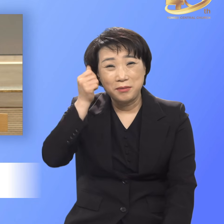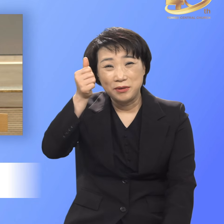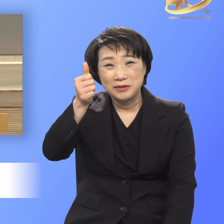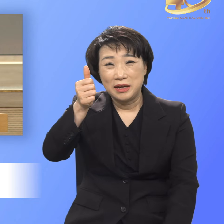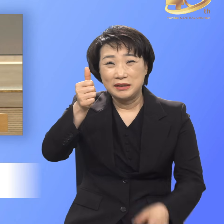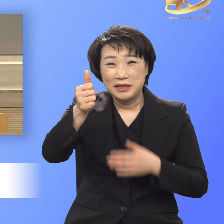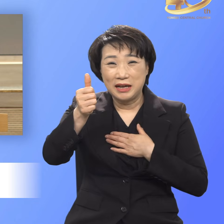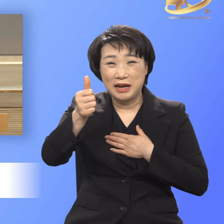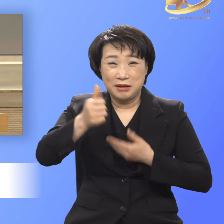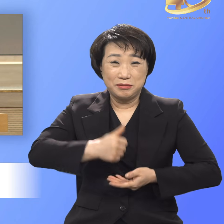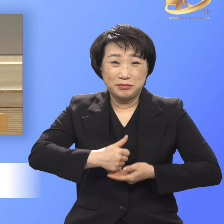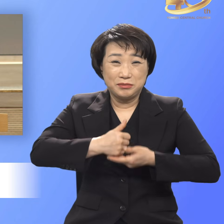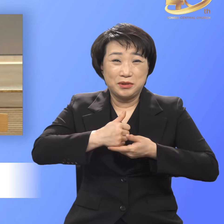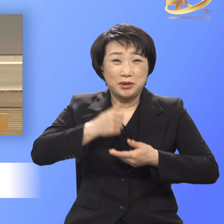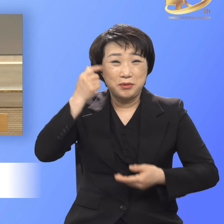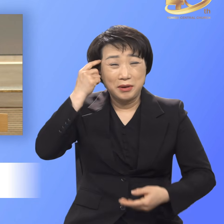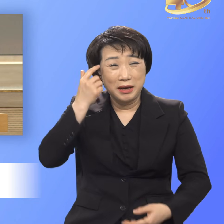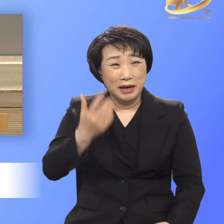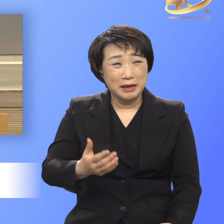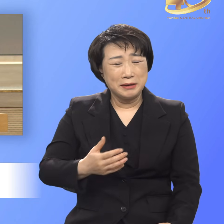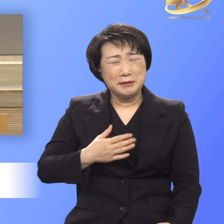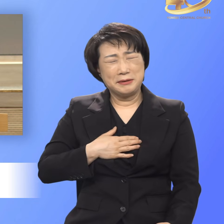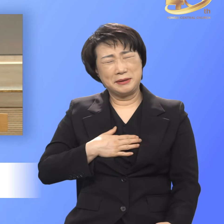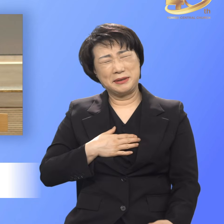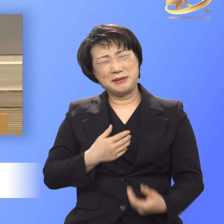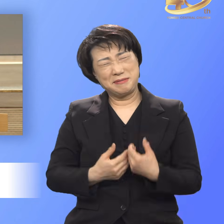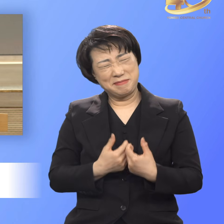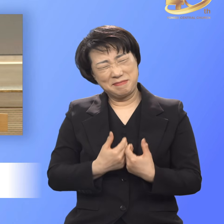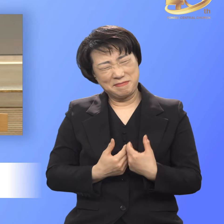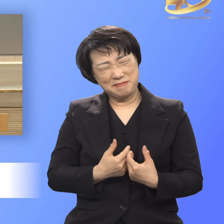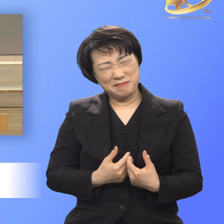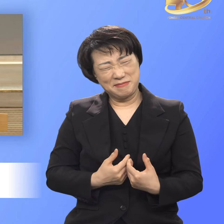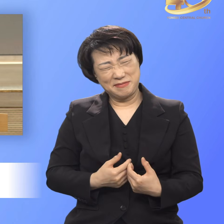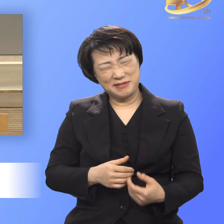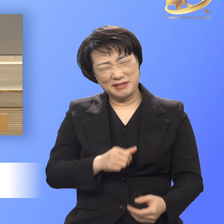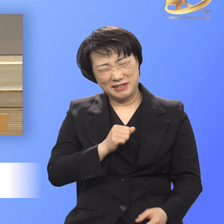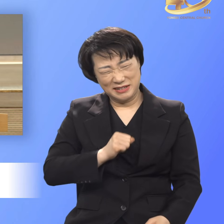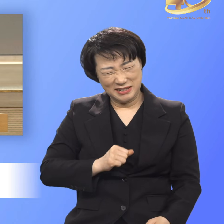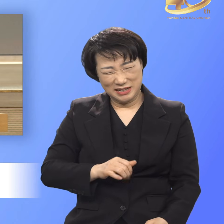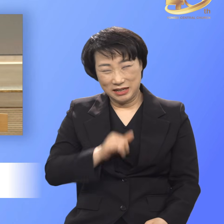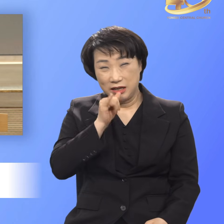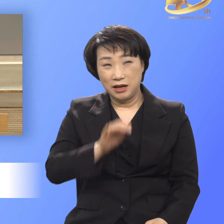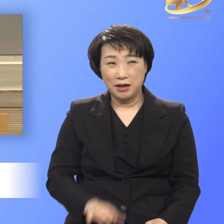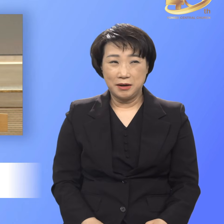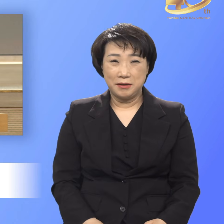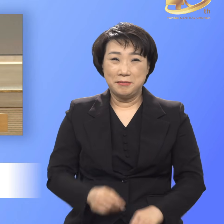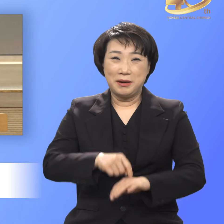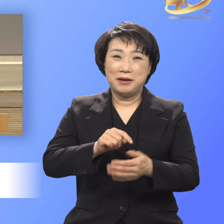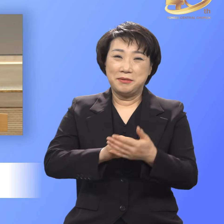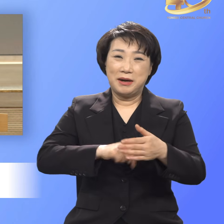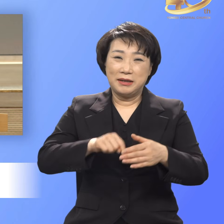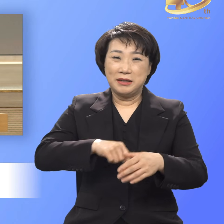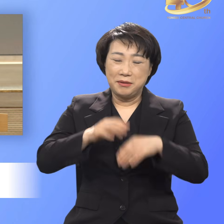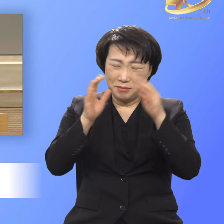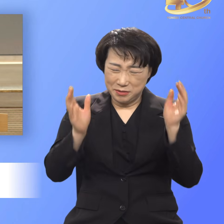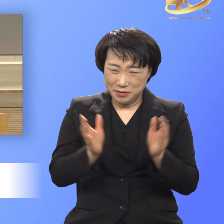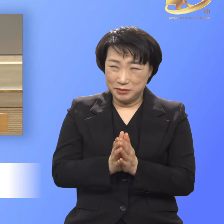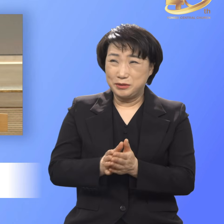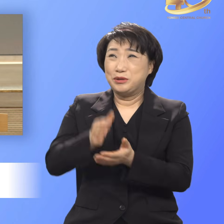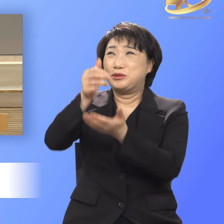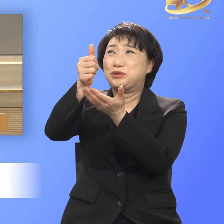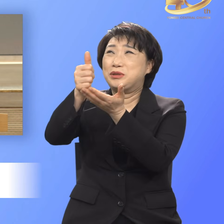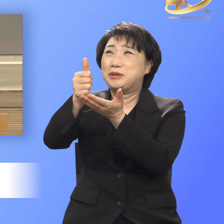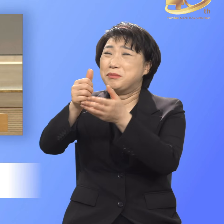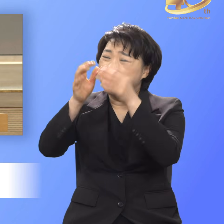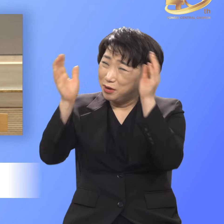이렇게 우대를 받아야 하나? 내 속으로 그랬어요. 그러면 속으로 주님, 다 주님이